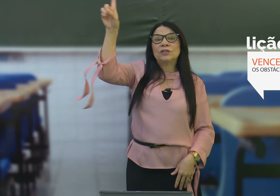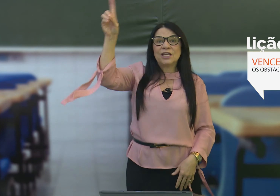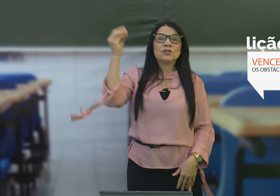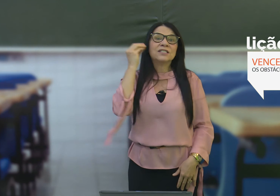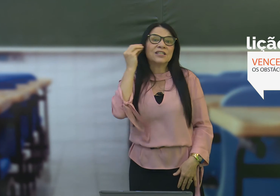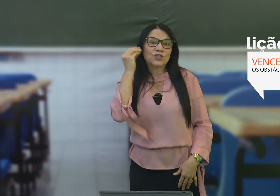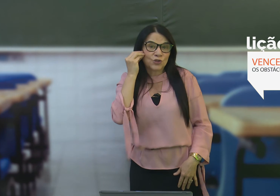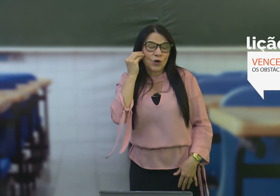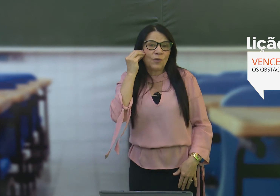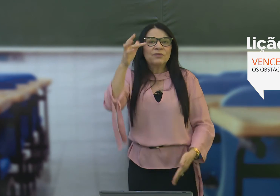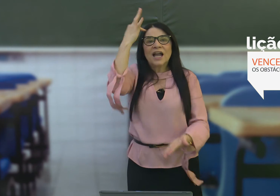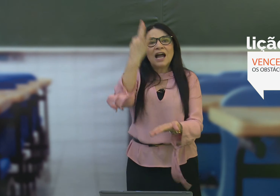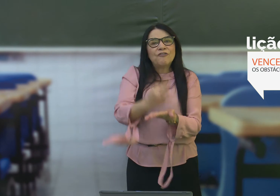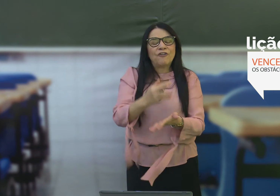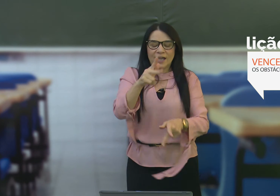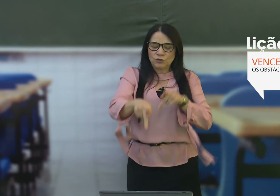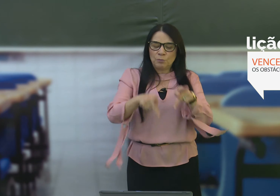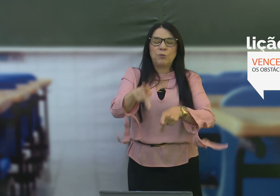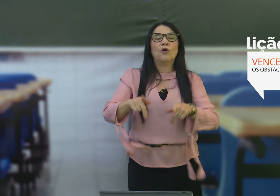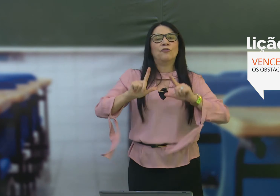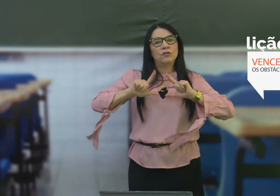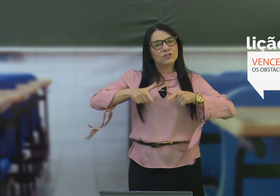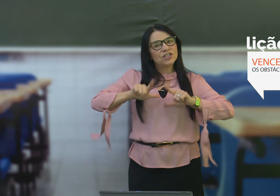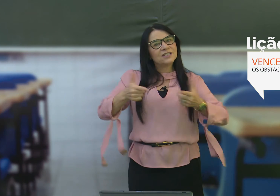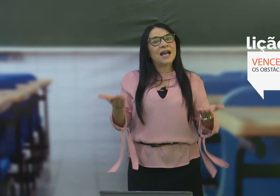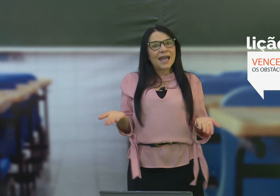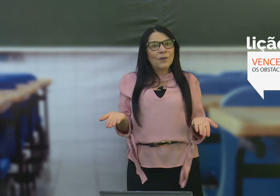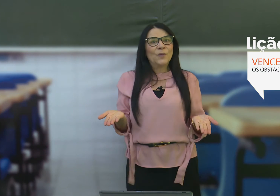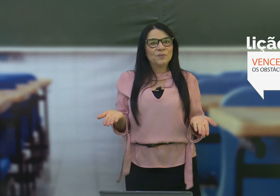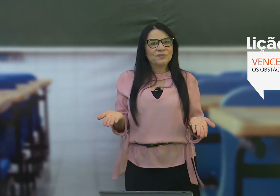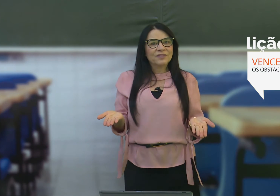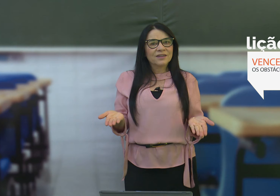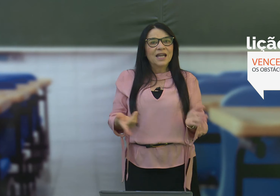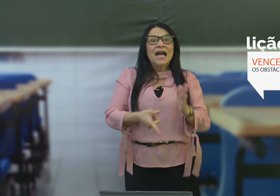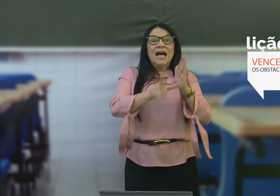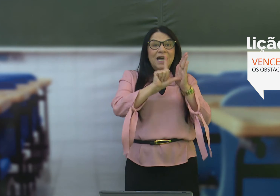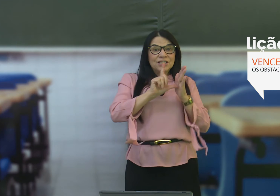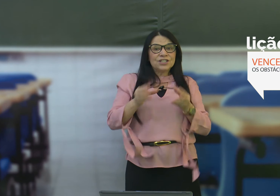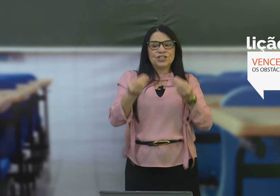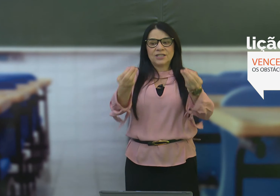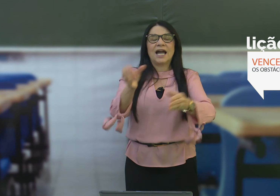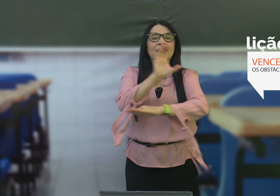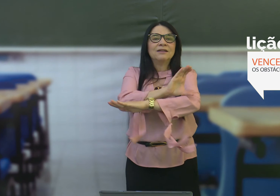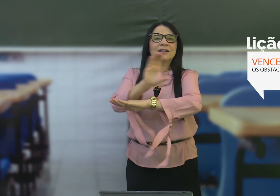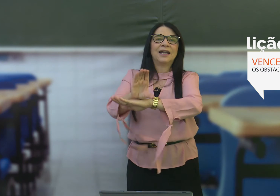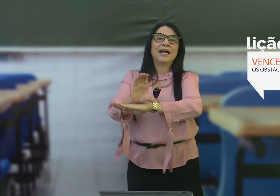Deus testou a fé do povo de Israel antes de dar Canaã.